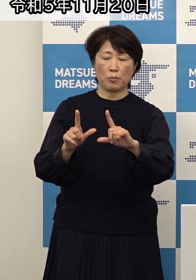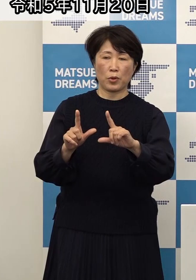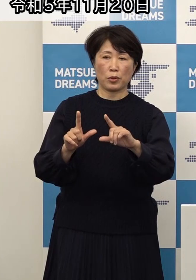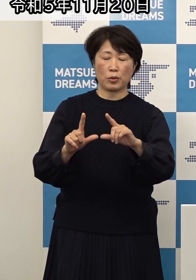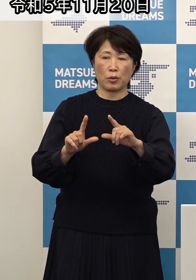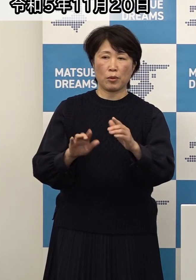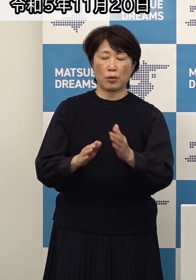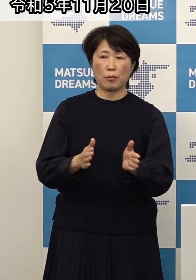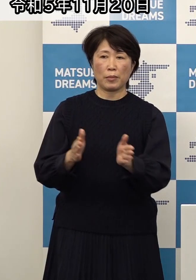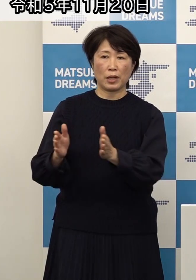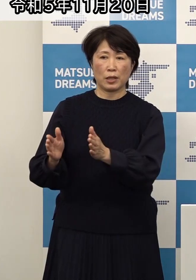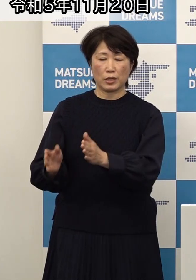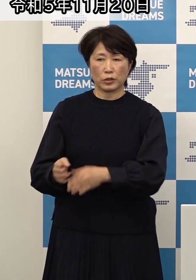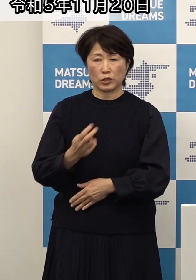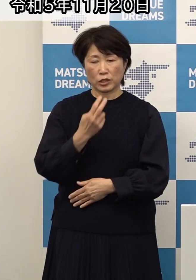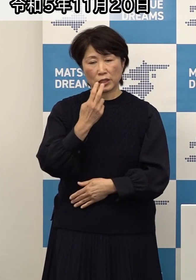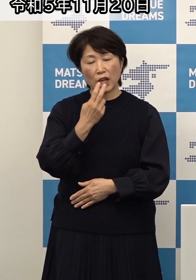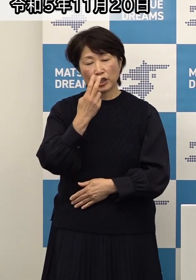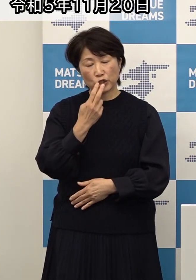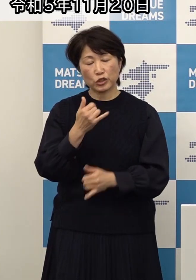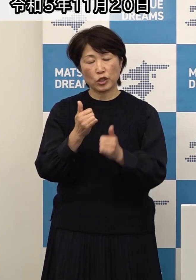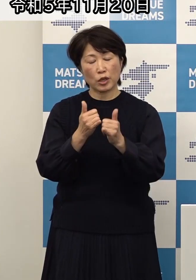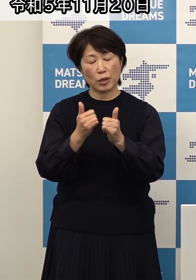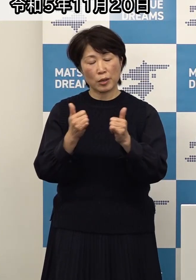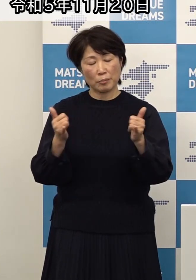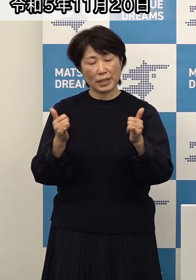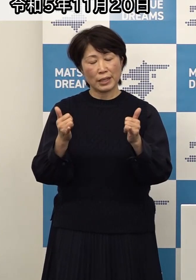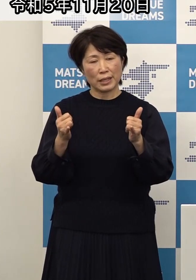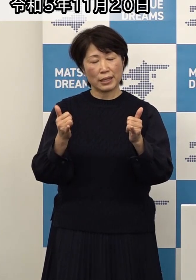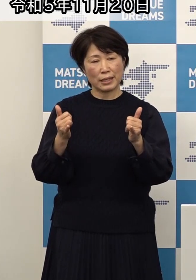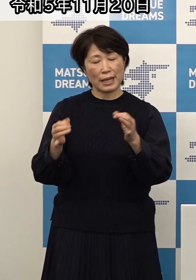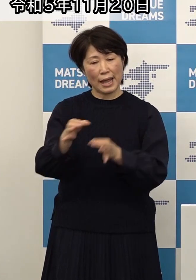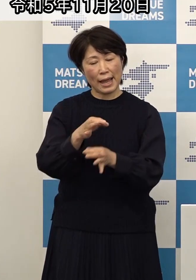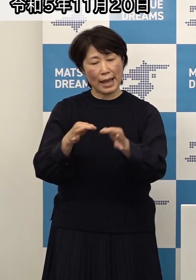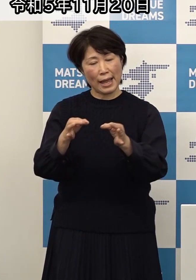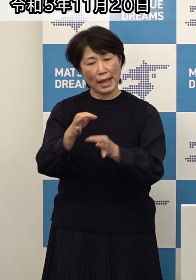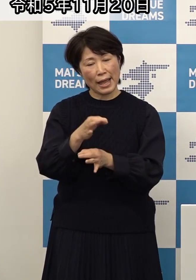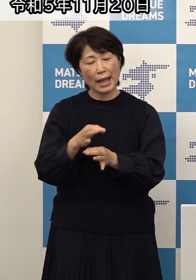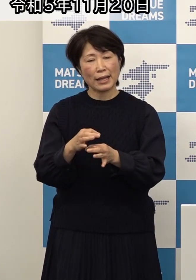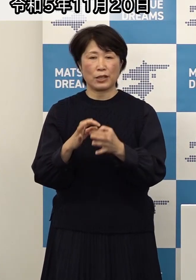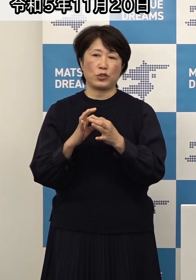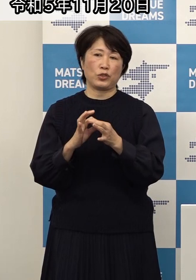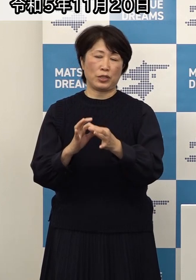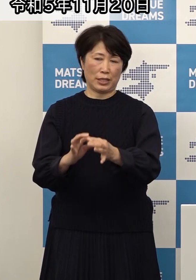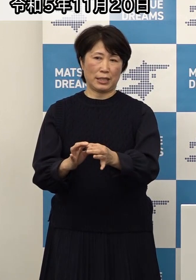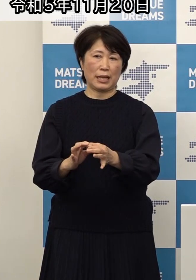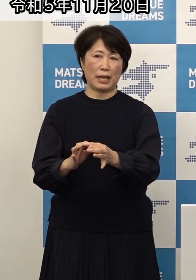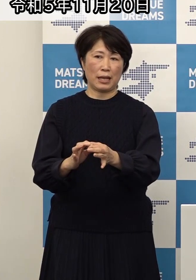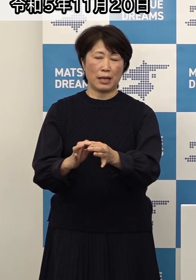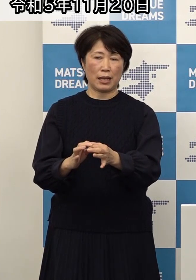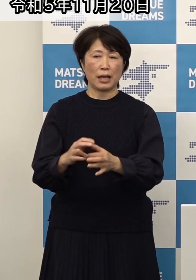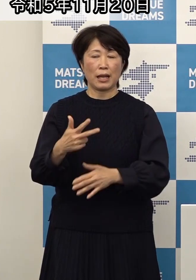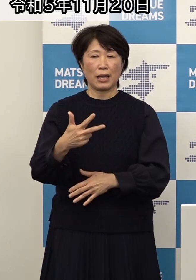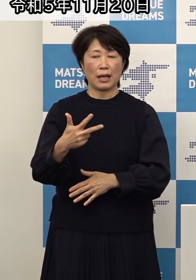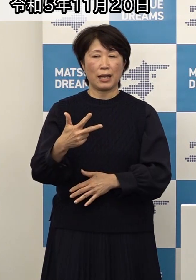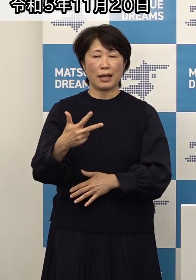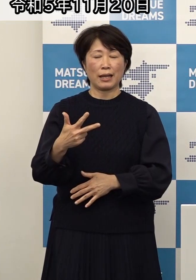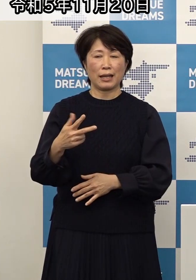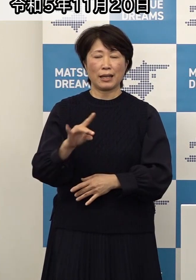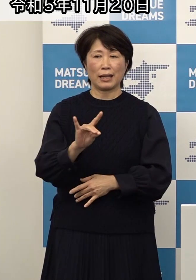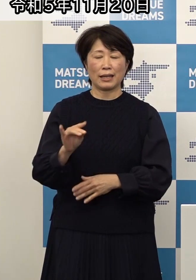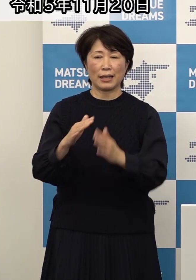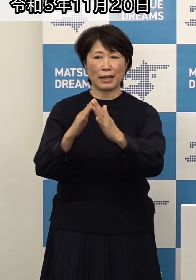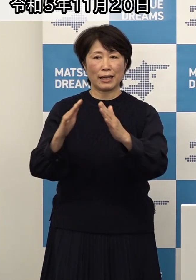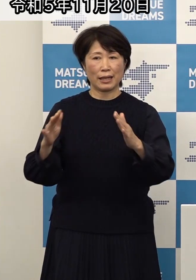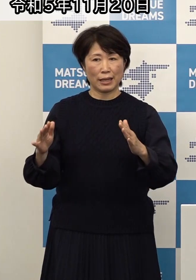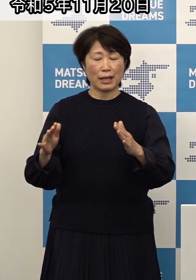はい、ガス事業の民営化の件でちょっと何点かお聞きしたいんですけれども、はい、先日ですね、市議会の方で総務委員会と